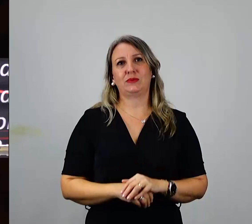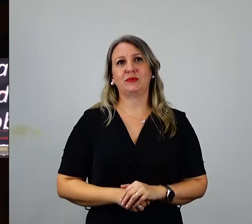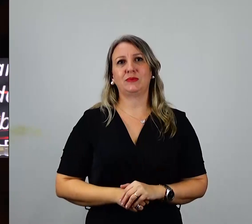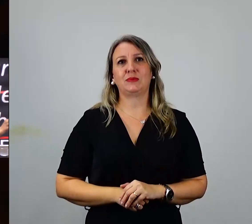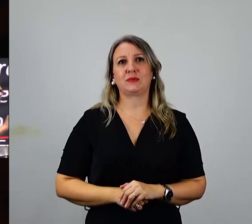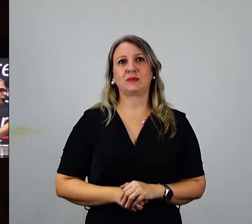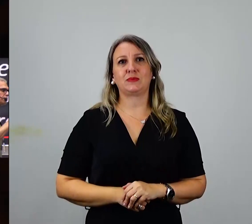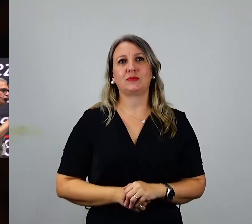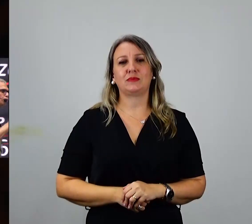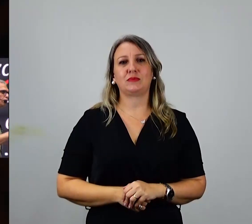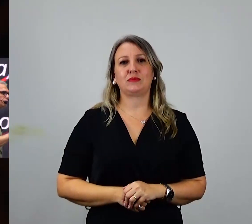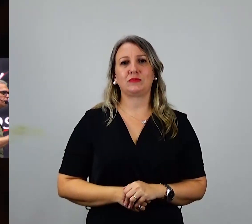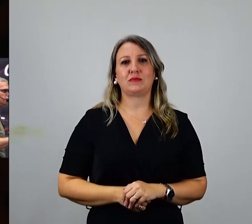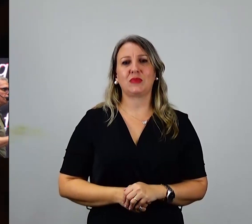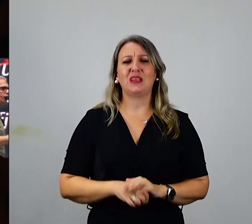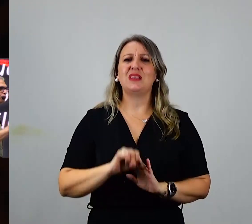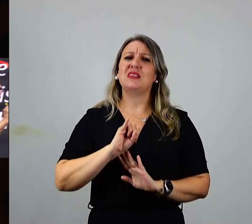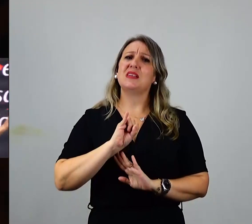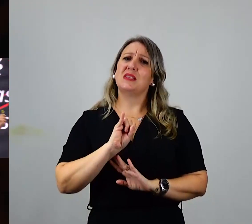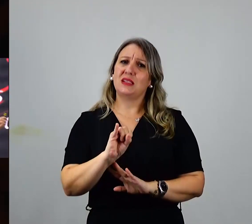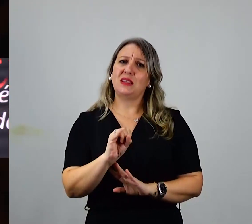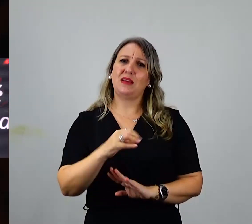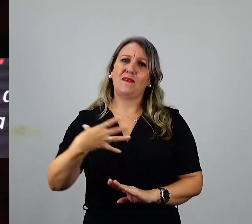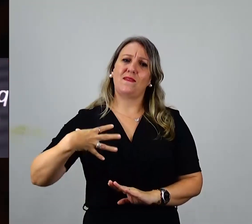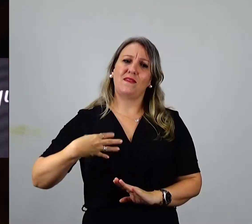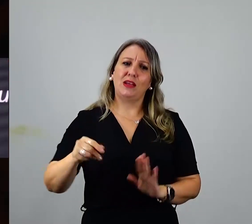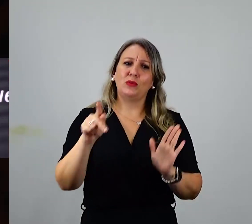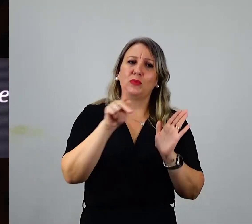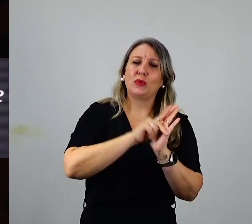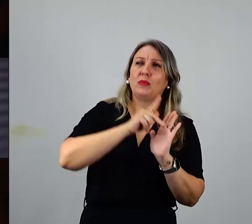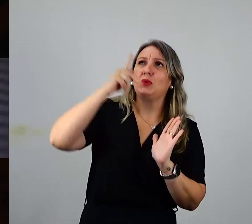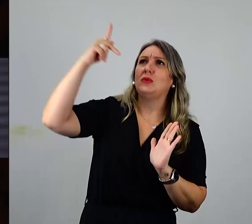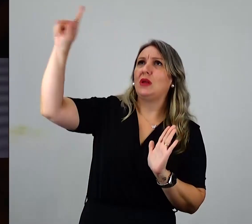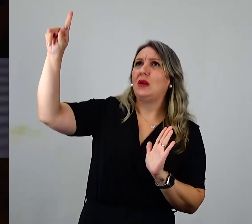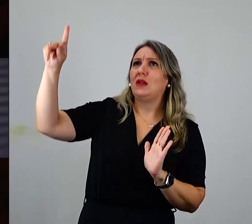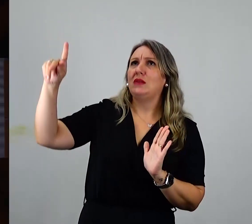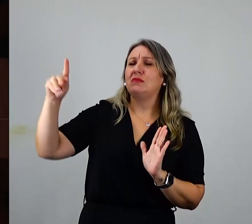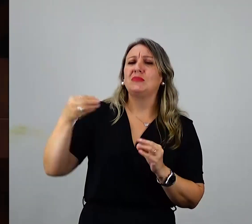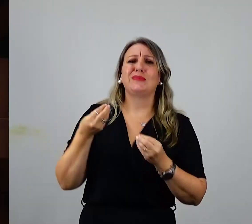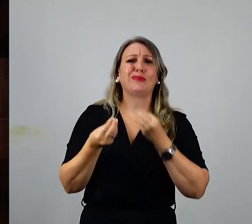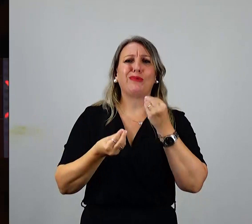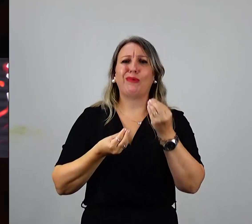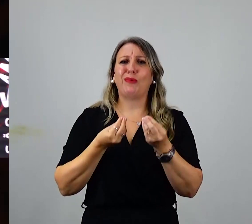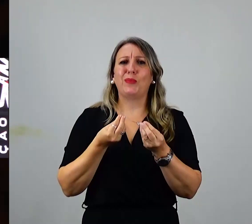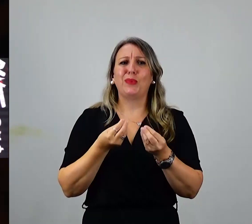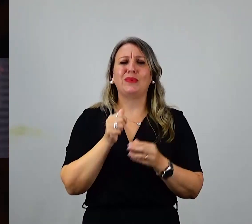você ainda busca essas coisas que os filhos da desobediência buscam?